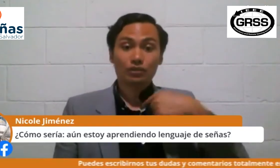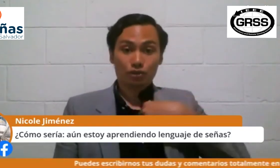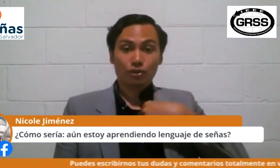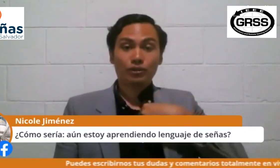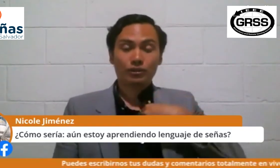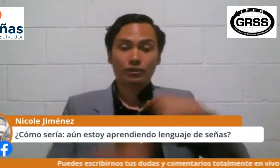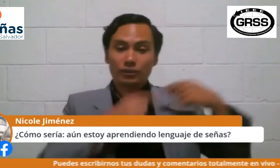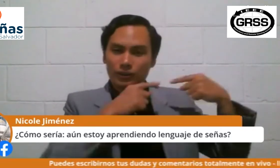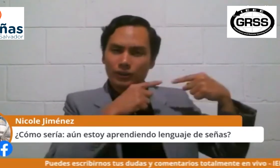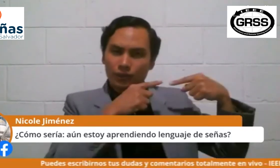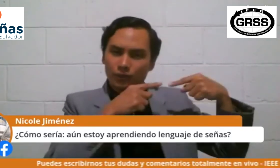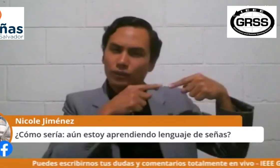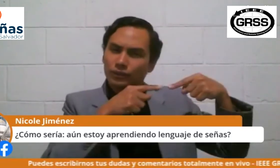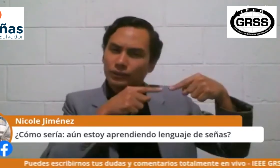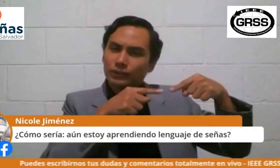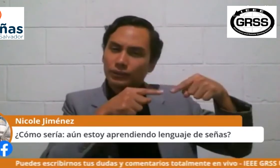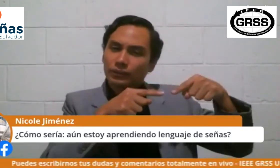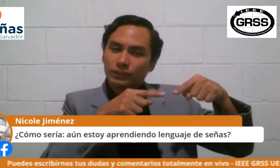Yo.